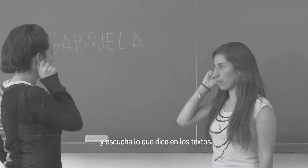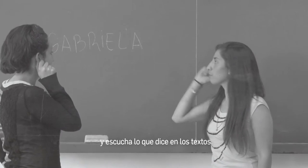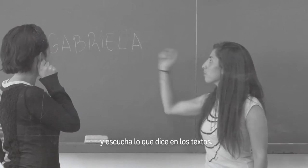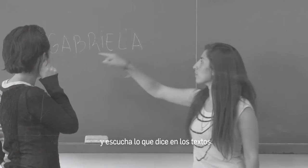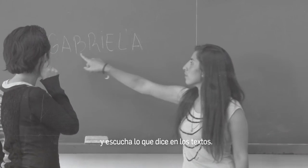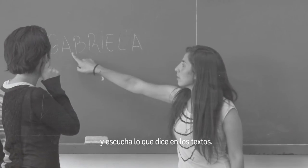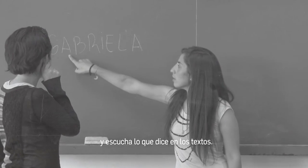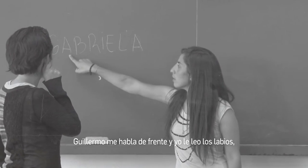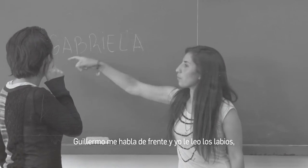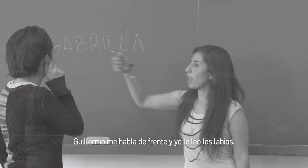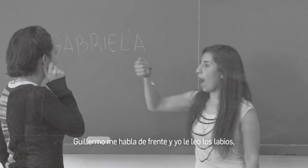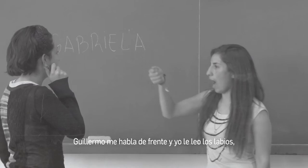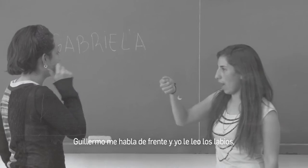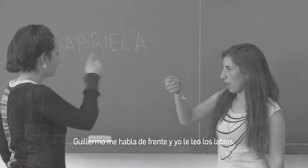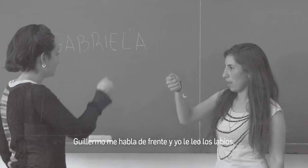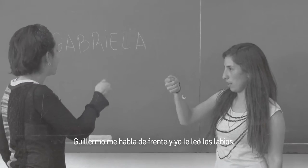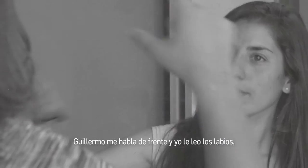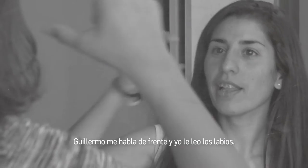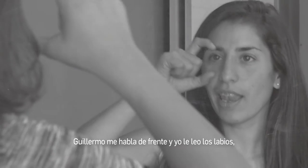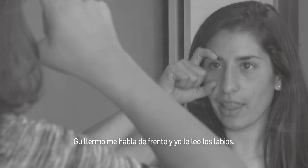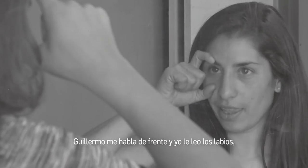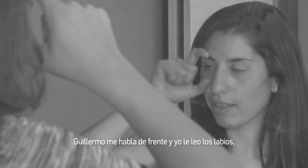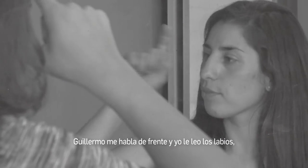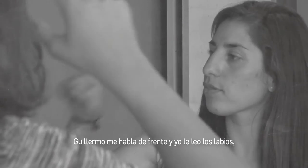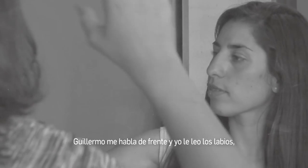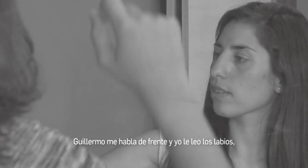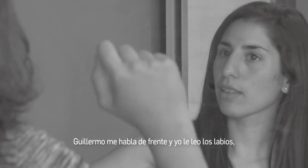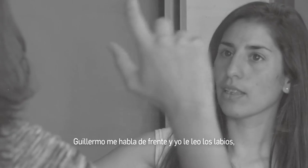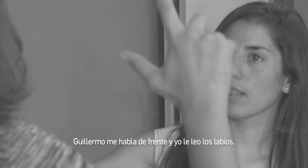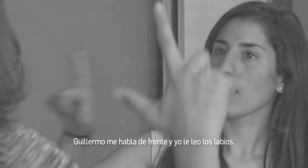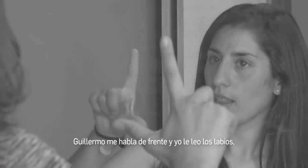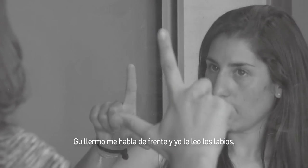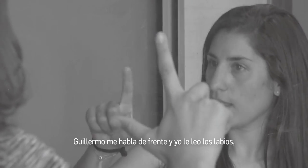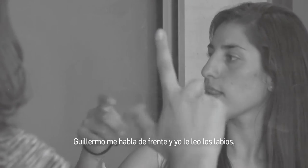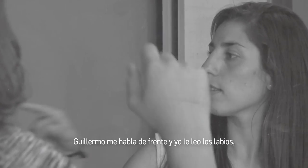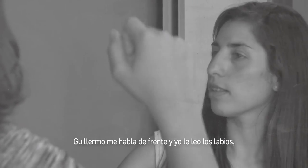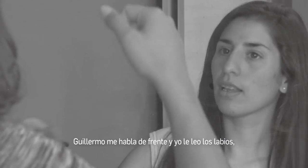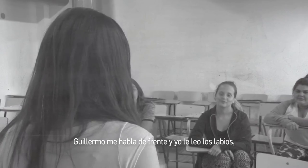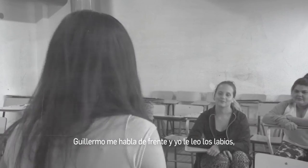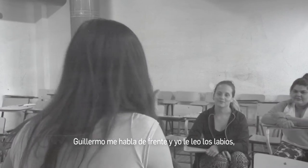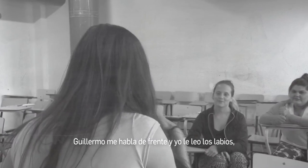los textos. Y también que se me, si me habla de frente de la nave,